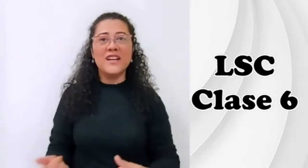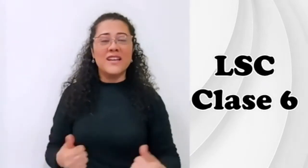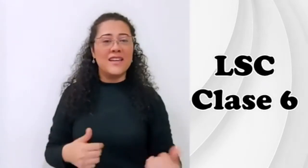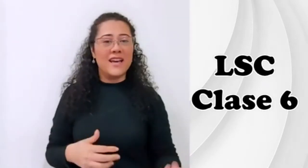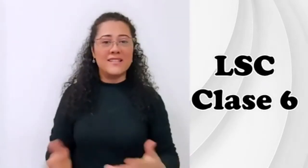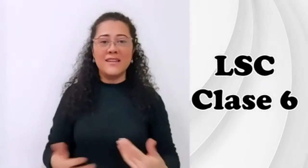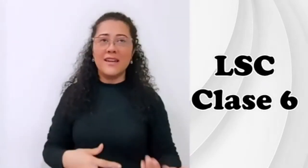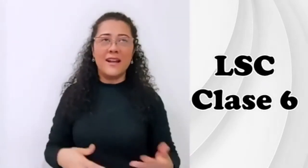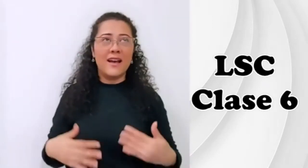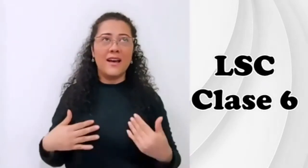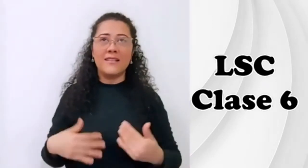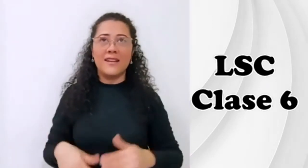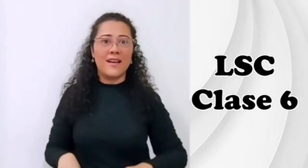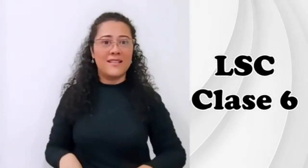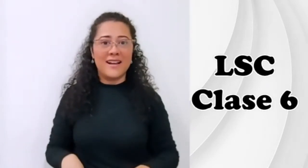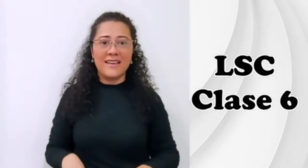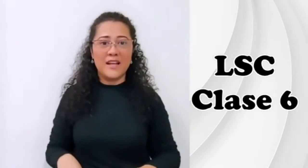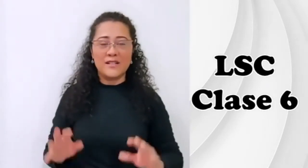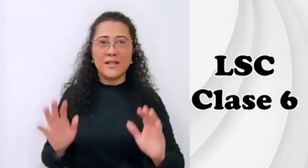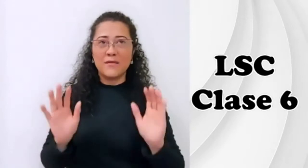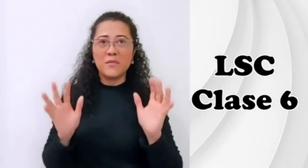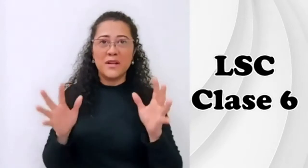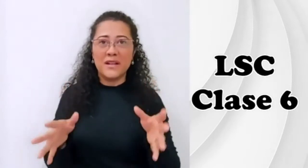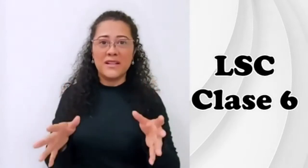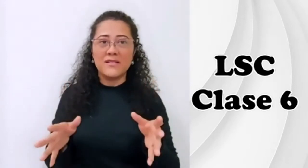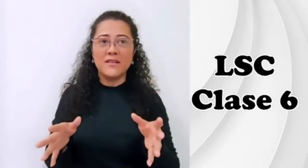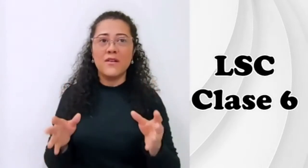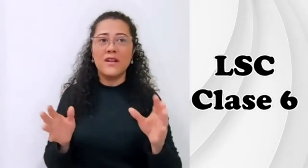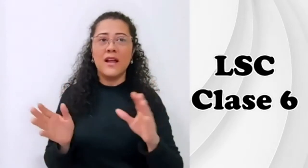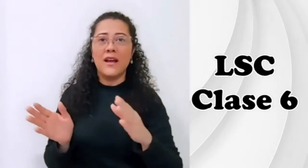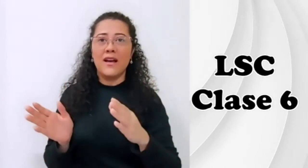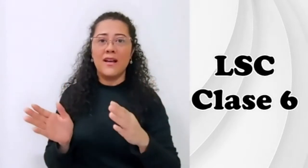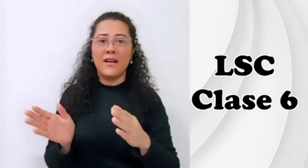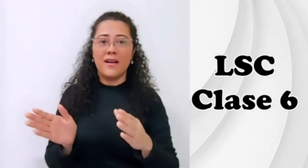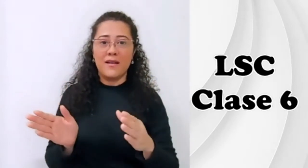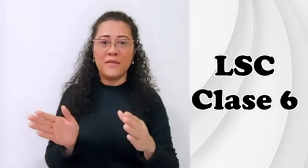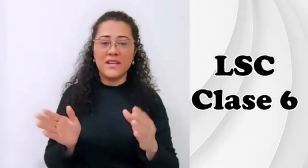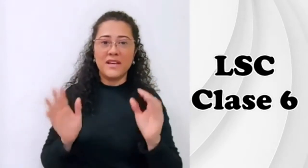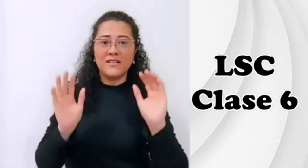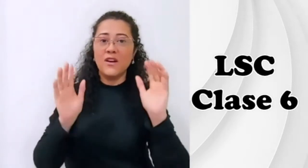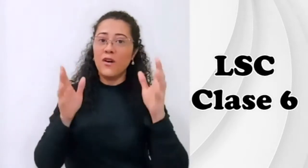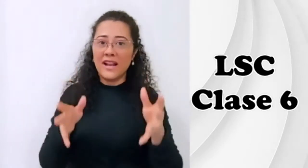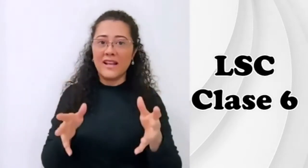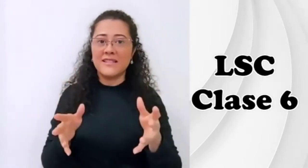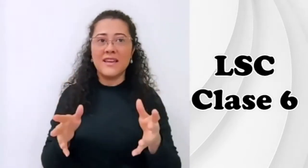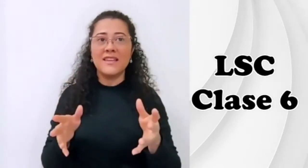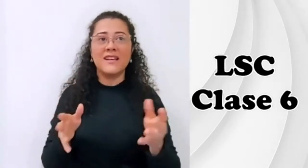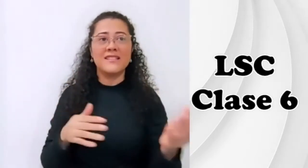Y así era tranquilo, estábamos poniendo atención a la predicación, a las señas